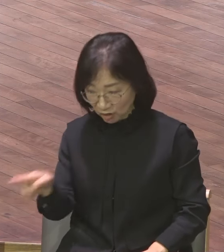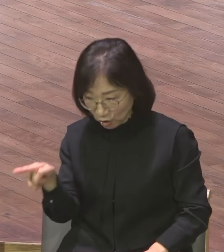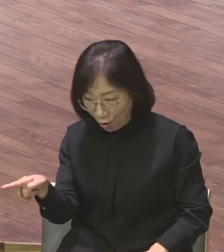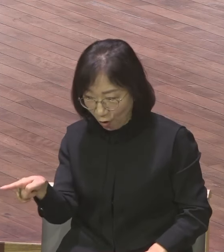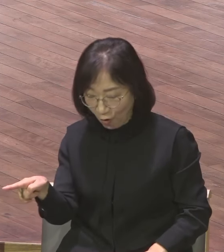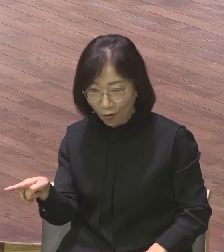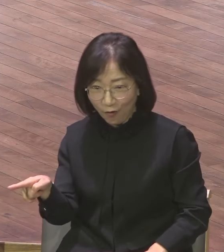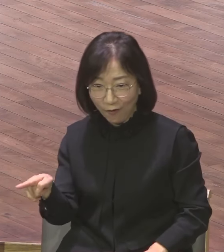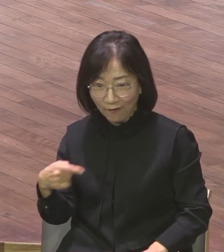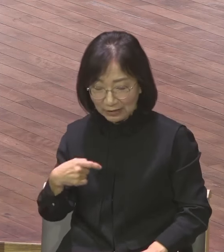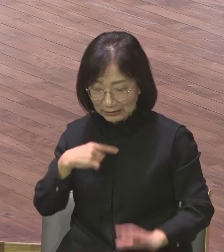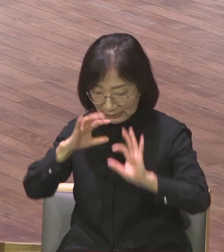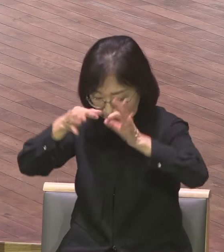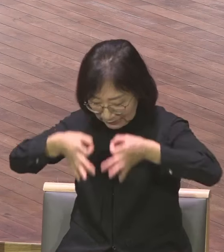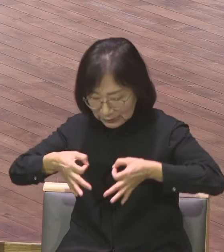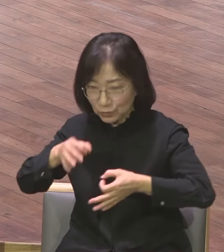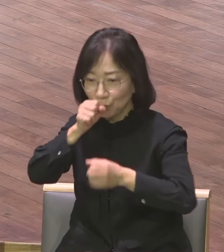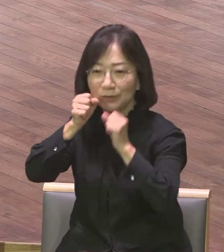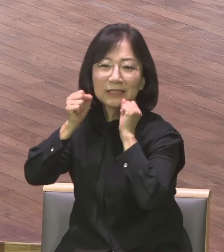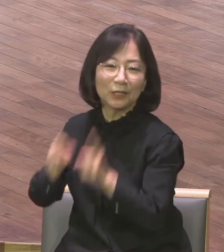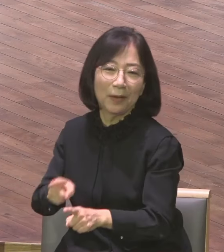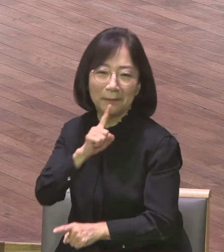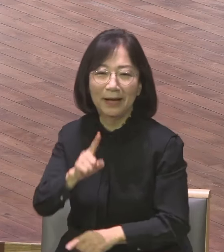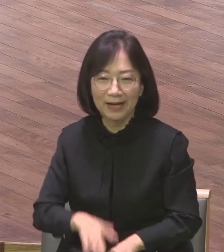자, 영적인 삶에도 마찬가지예요.